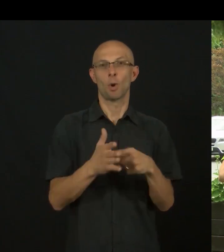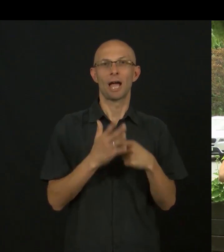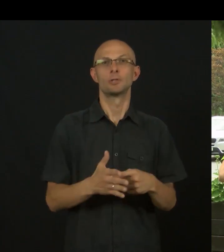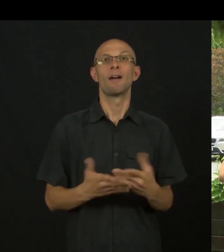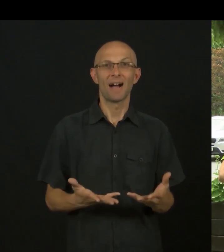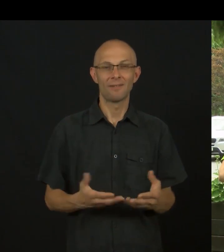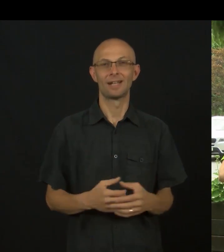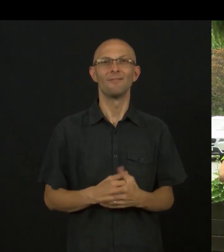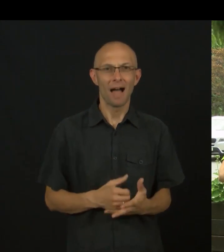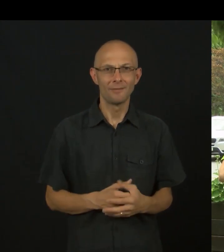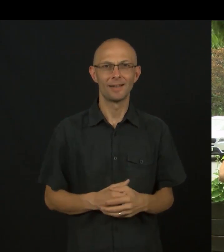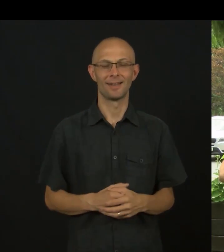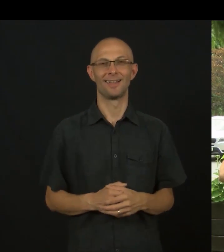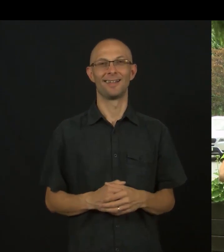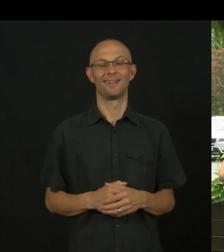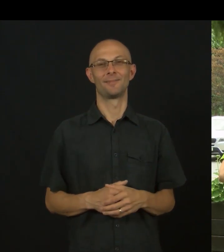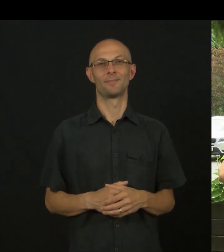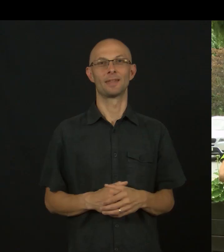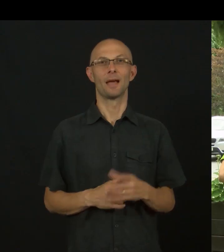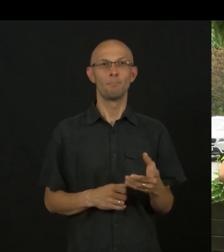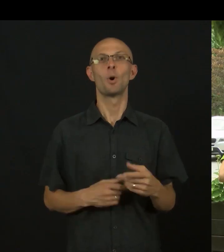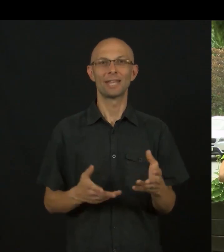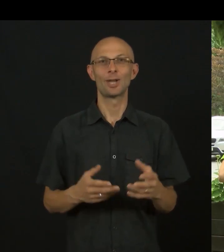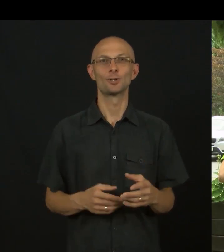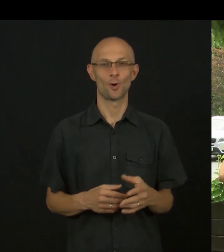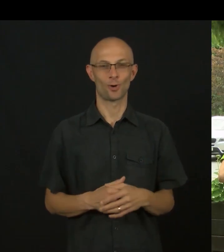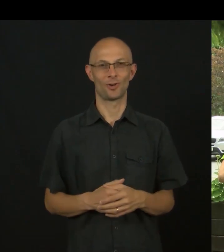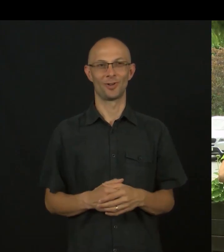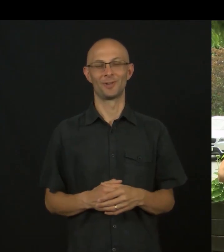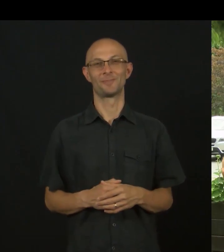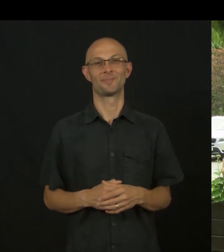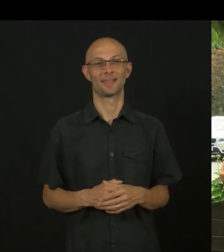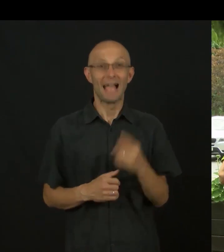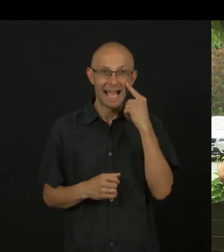ita pokažem, Pavel, podej žogo, podej,